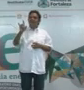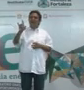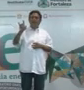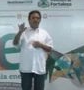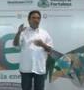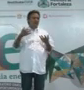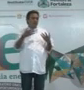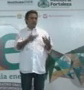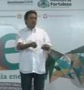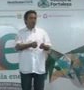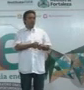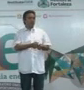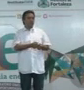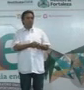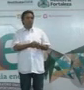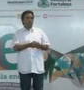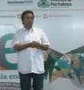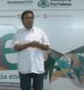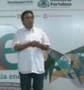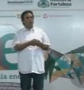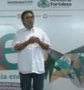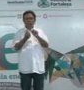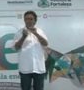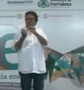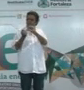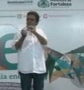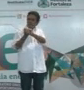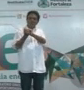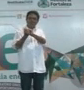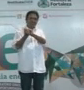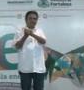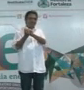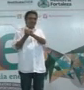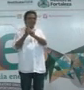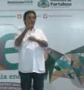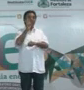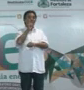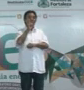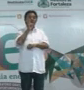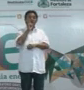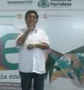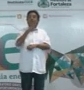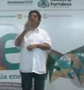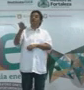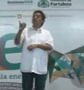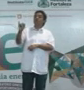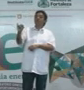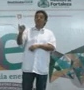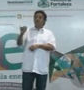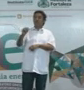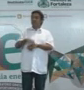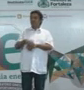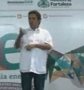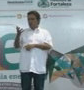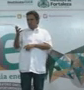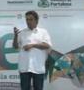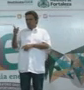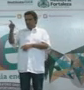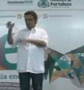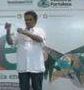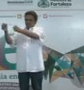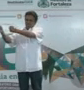disse: bora. Fernandes e Garujo ficaram bem juntinhos. E aí o americano disse: ô Sassá, tu não está afim de derrubar